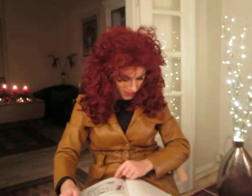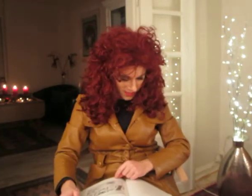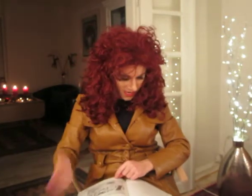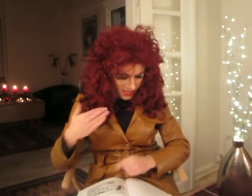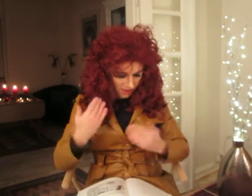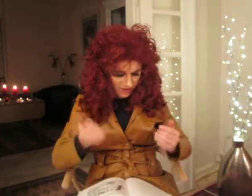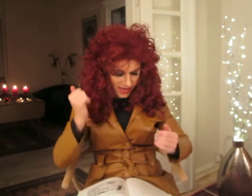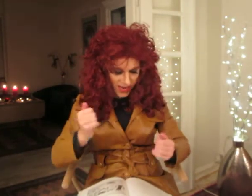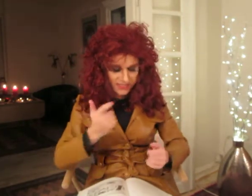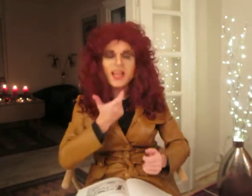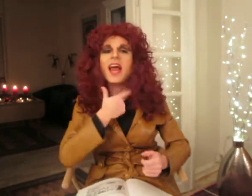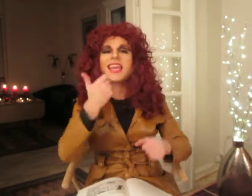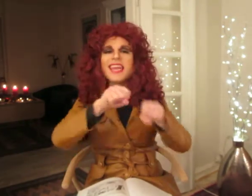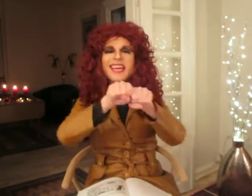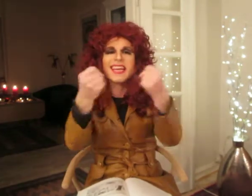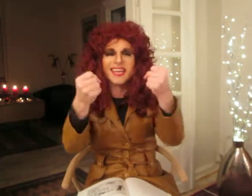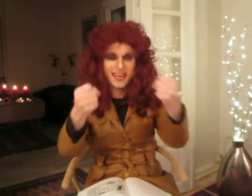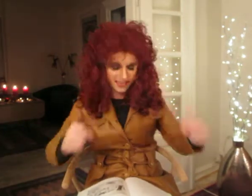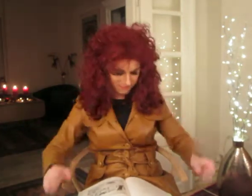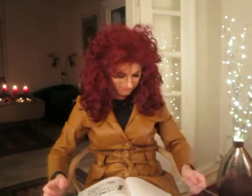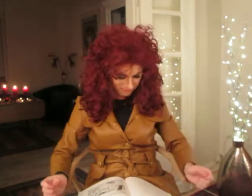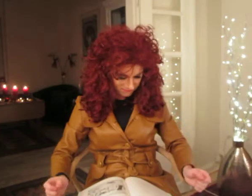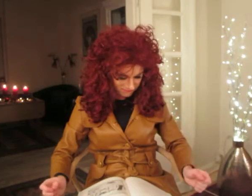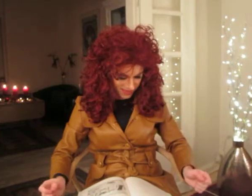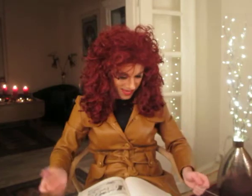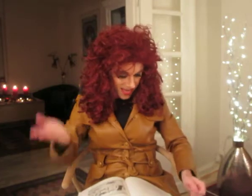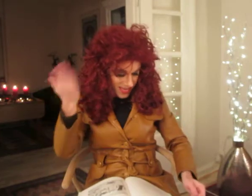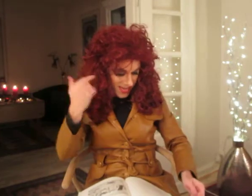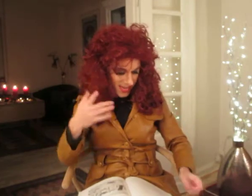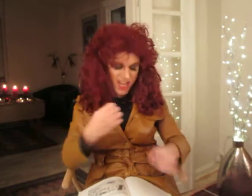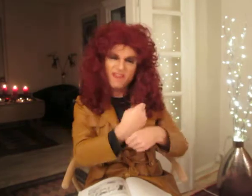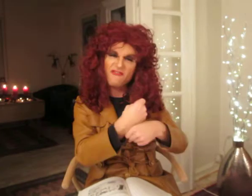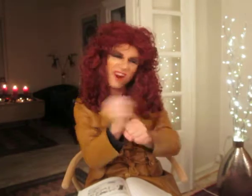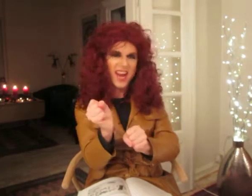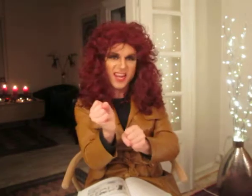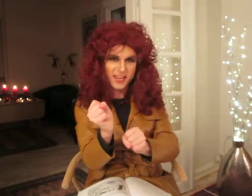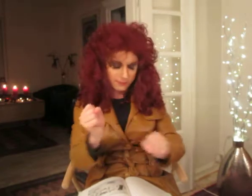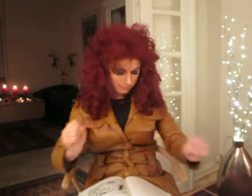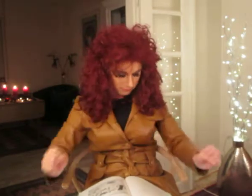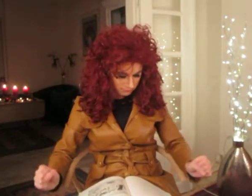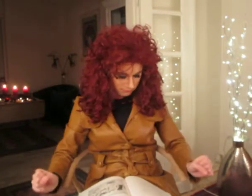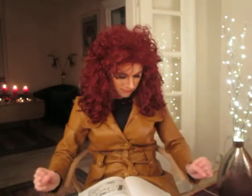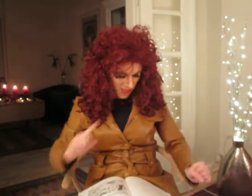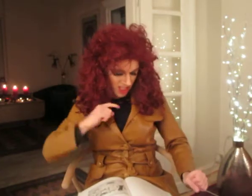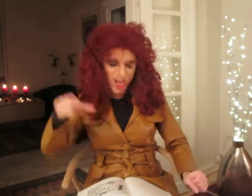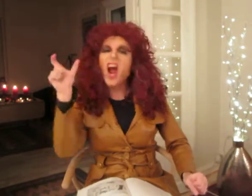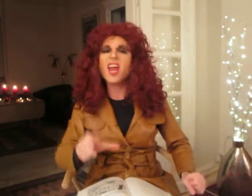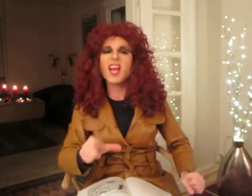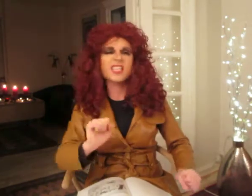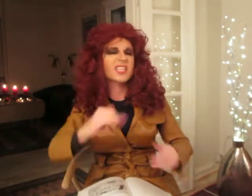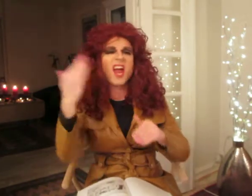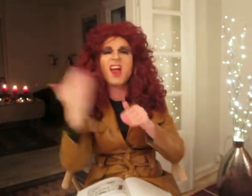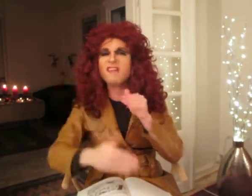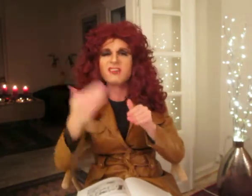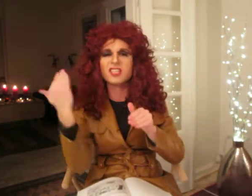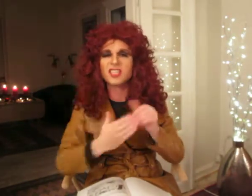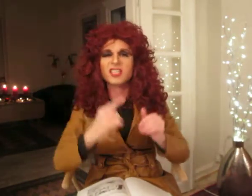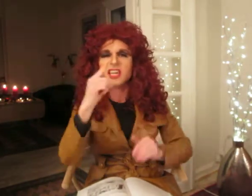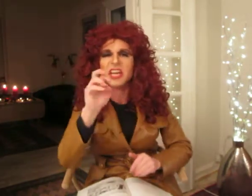Der fik han halv et knæk! Dengang de vred den! Skræg han sin allersidt